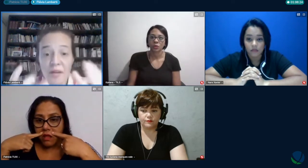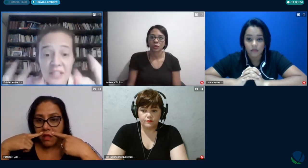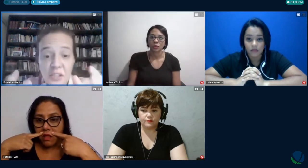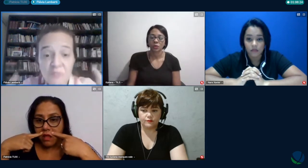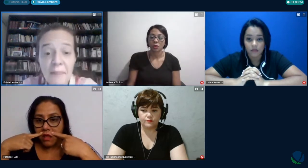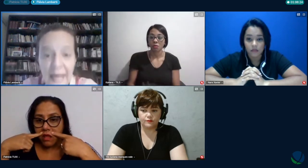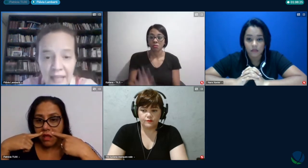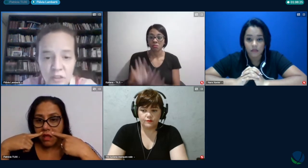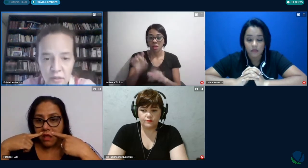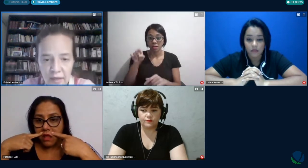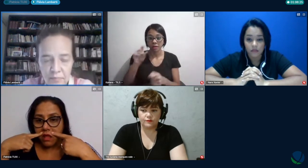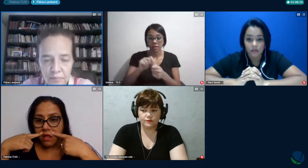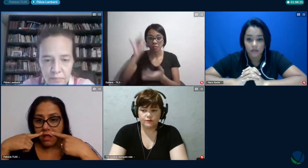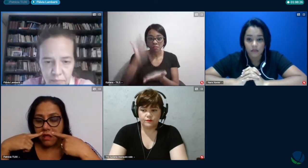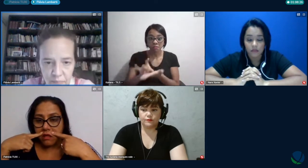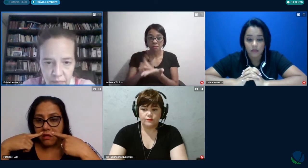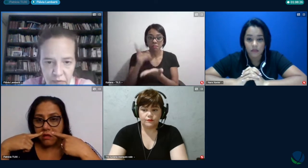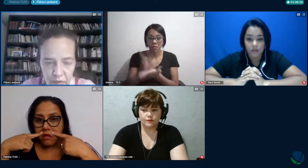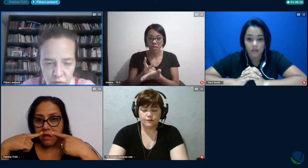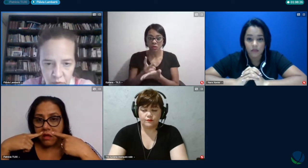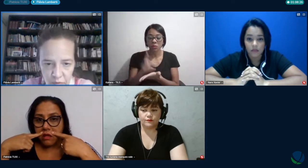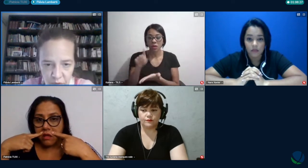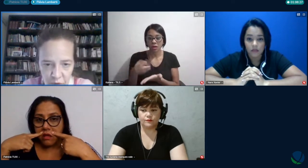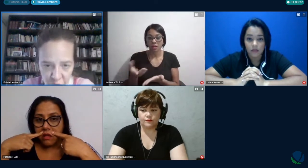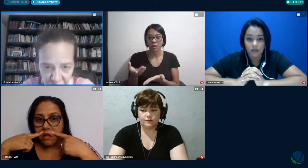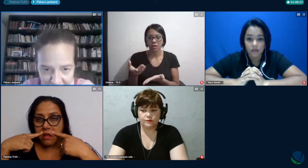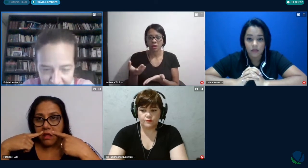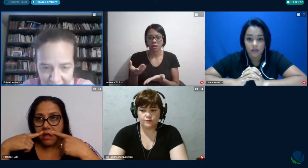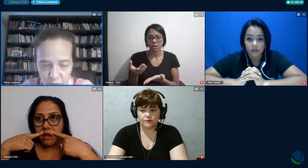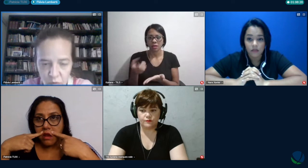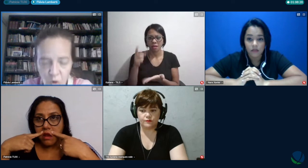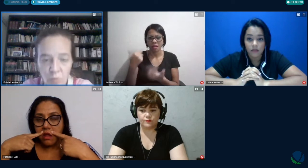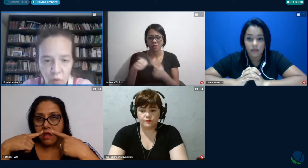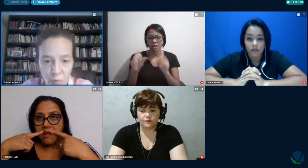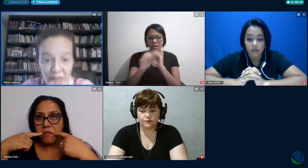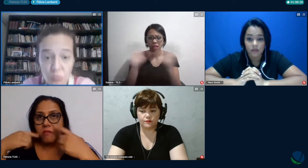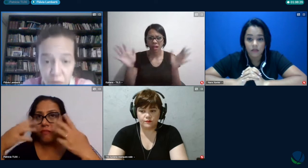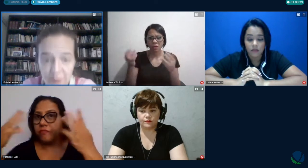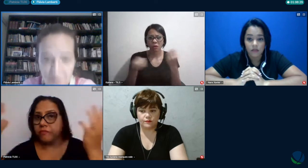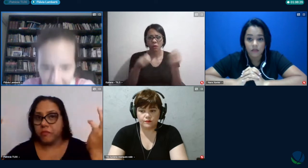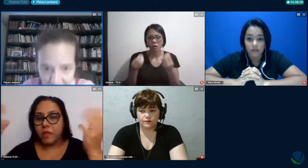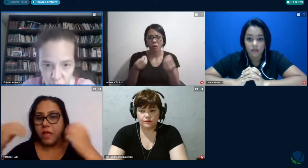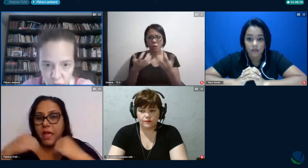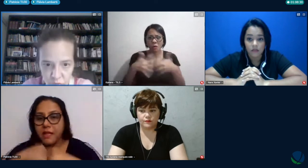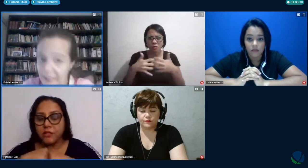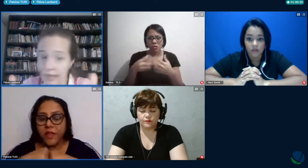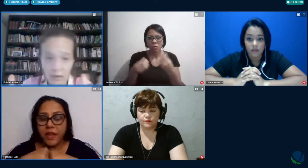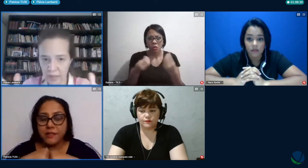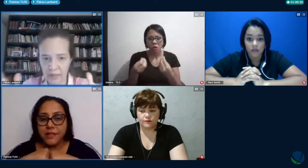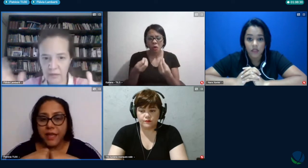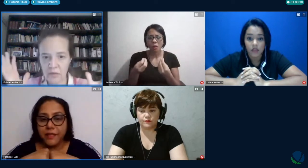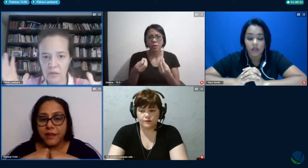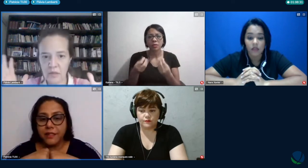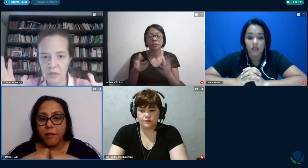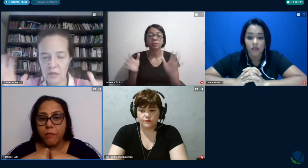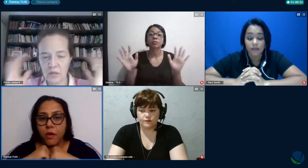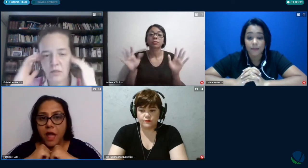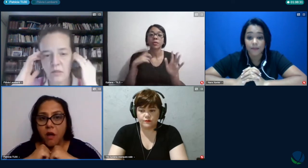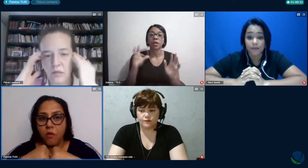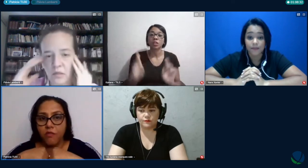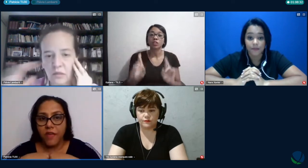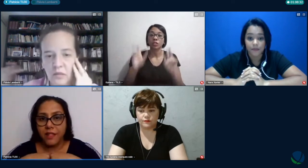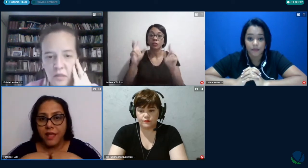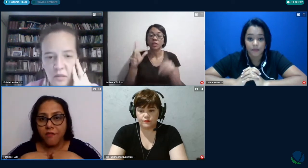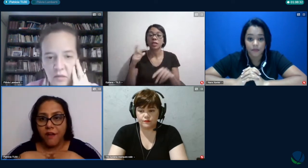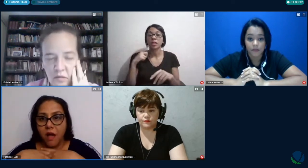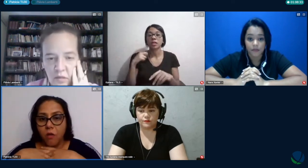fazer isso efetivamente, né? Isso fica claro? Como que isso foi feito? A diferença entre